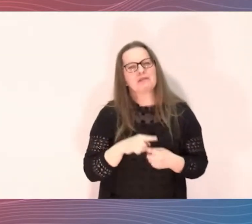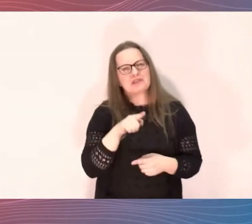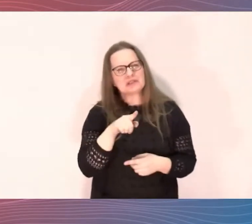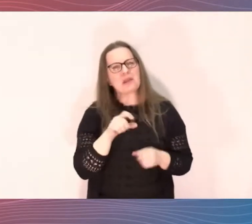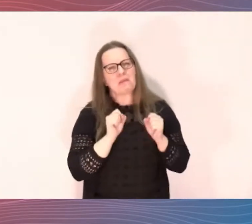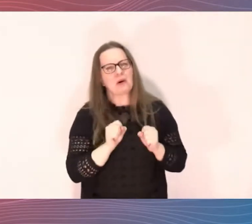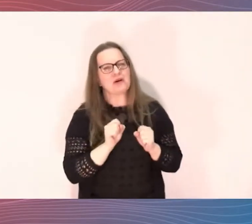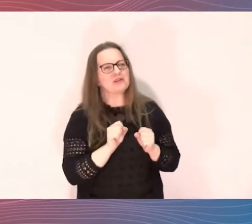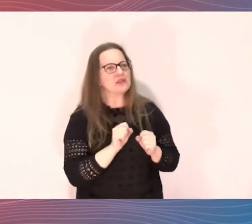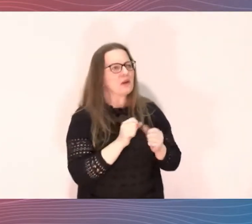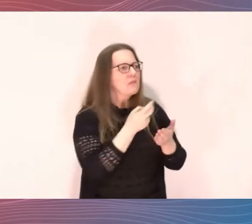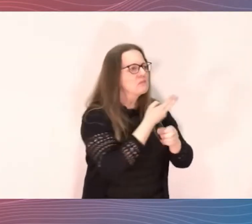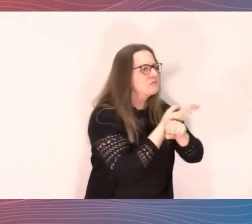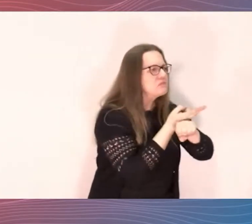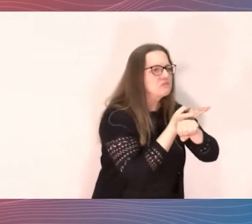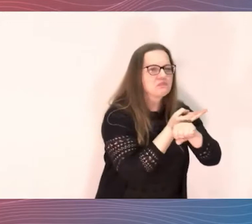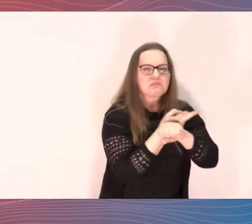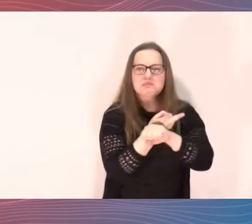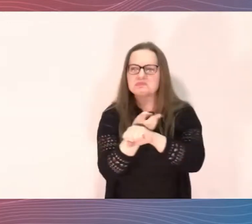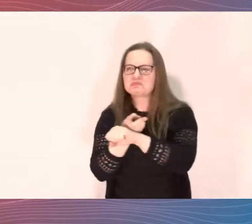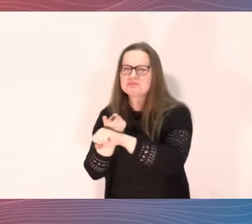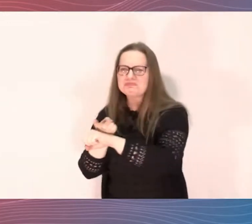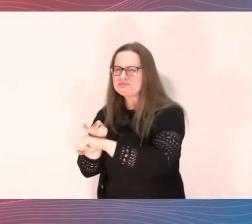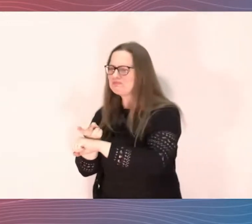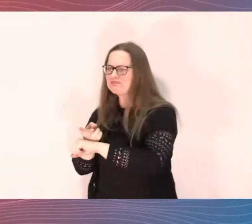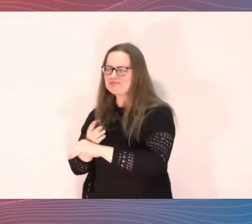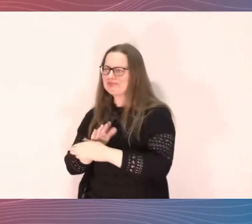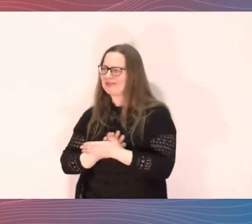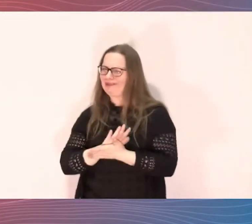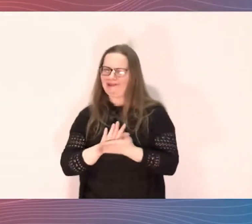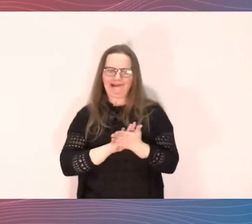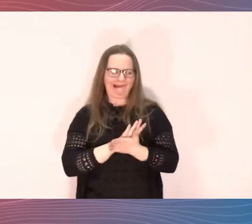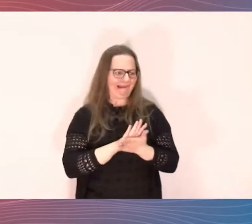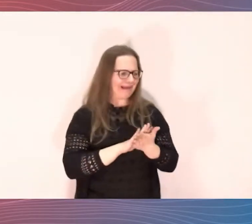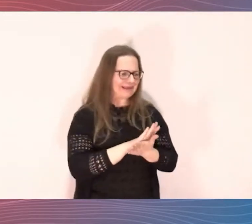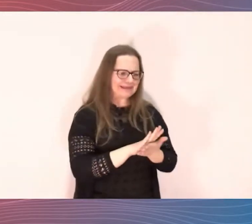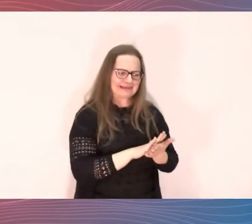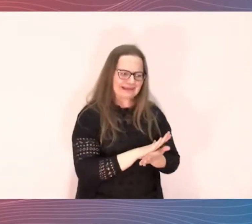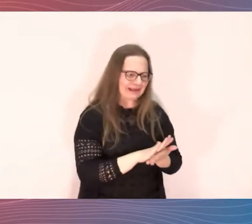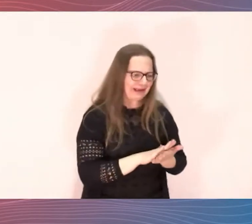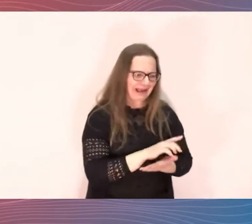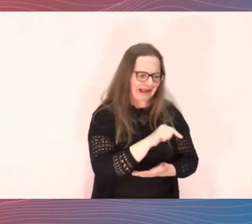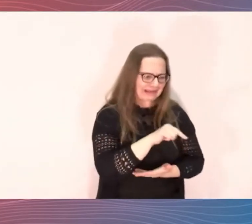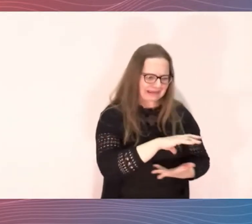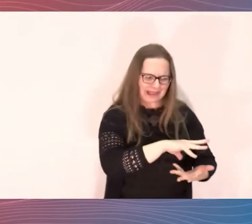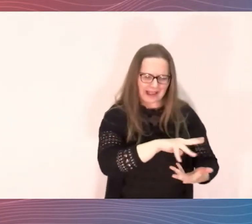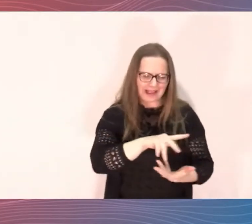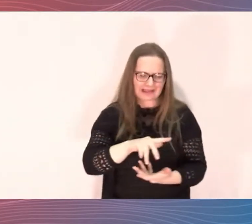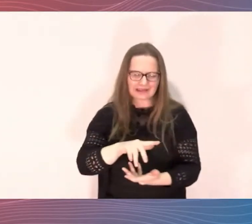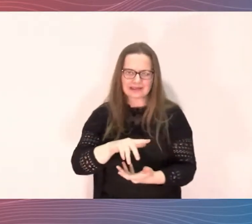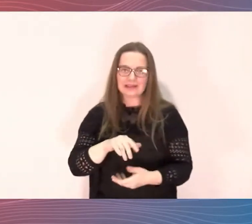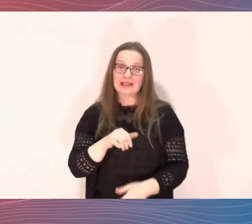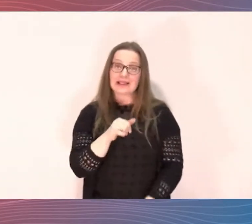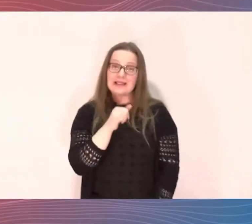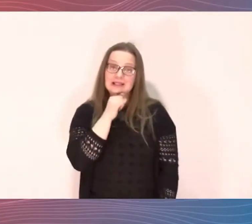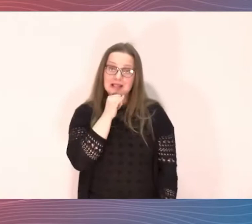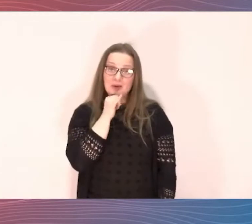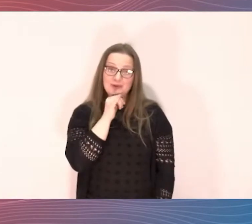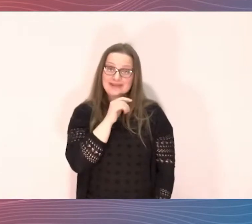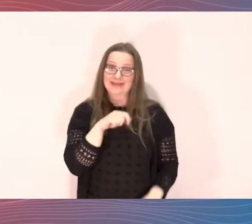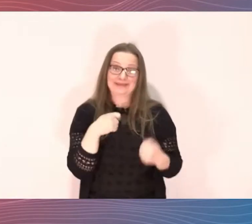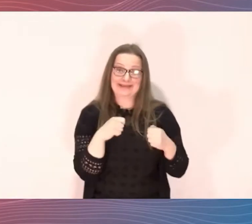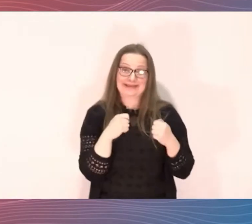nada disso que está registrado em Efésios 1 aqui na terra. Você tem que ir no supermercado celestial.